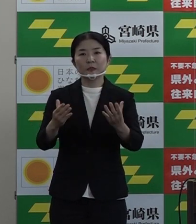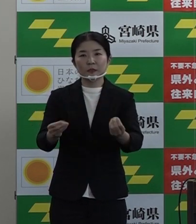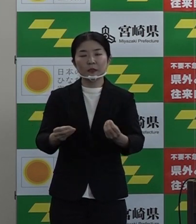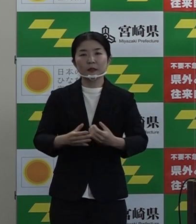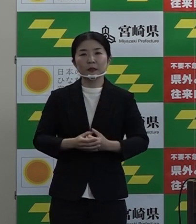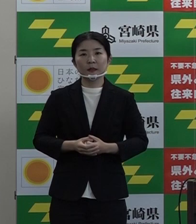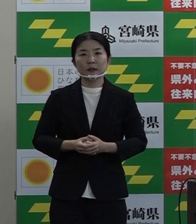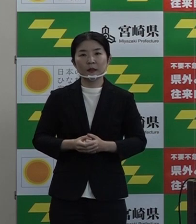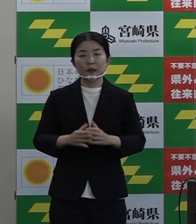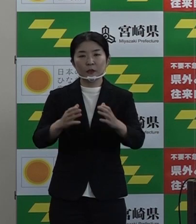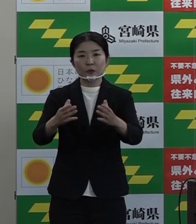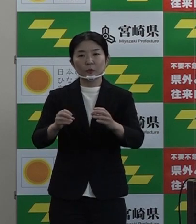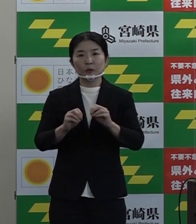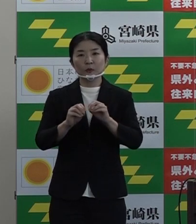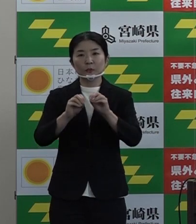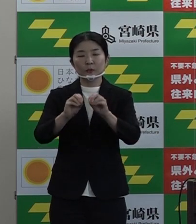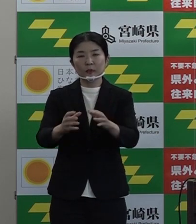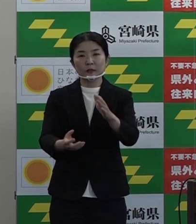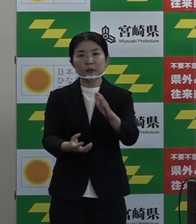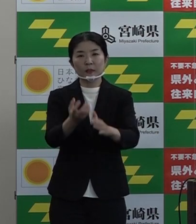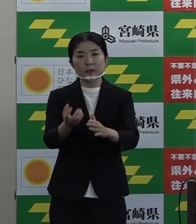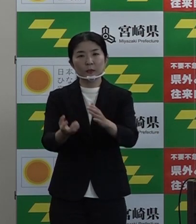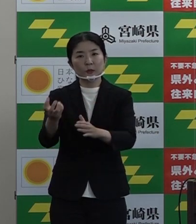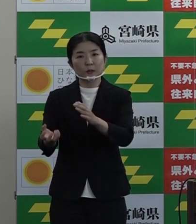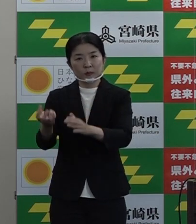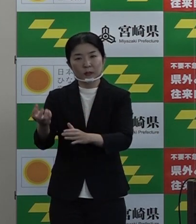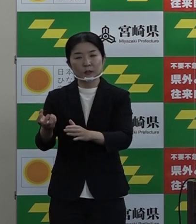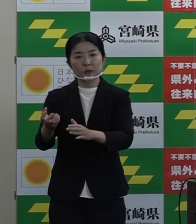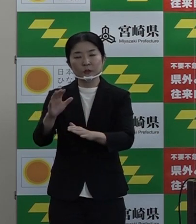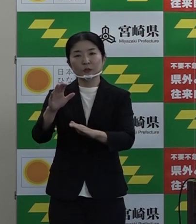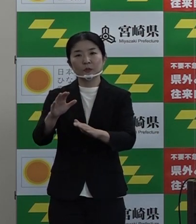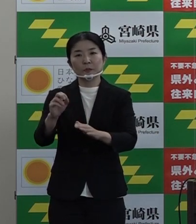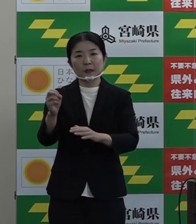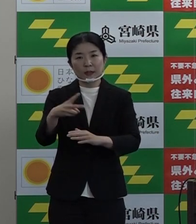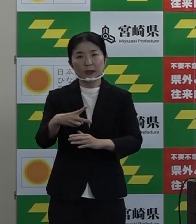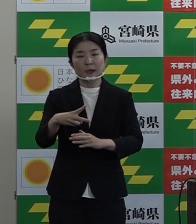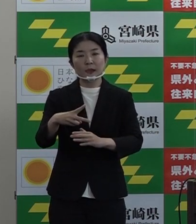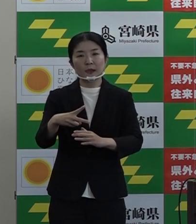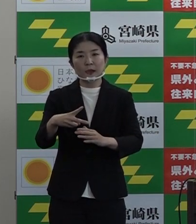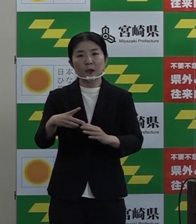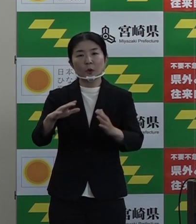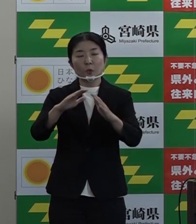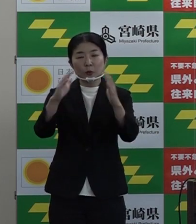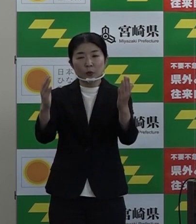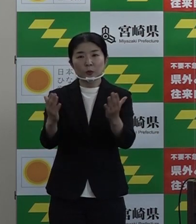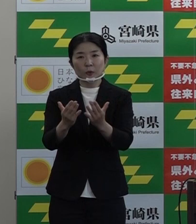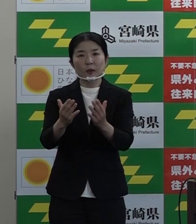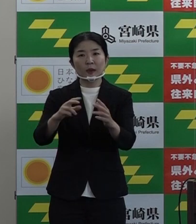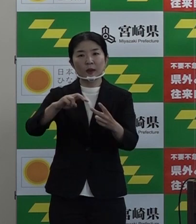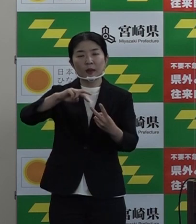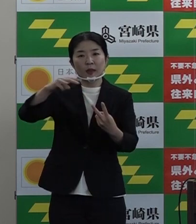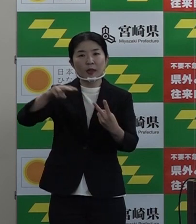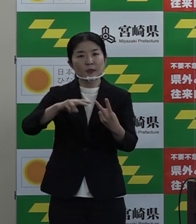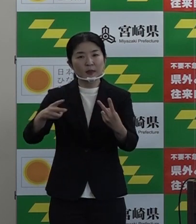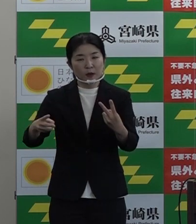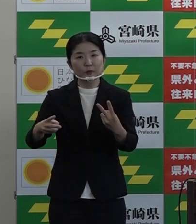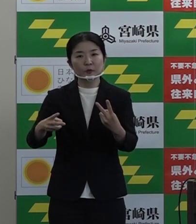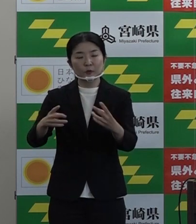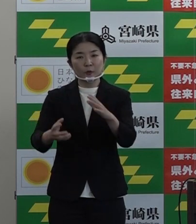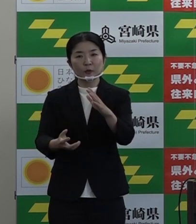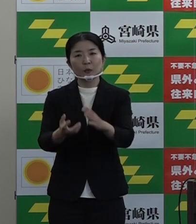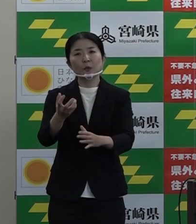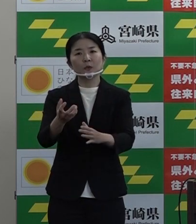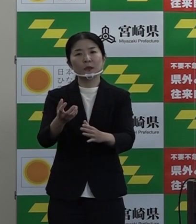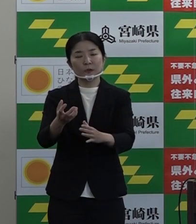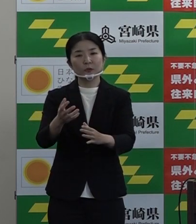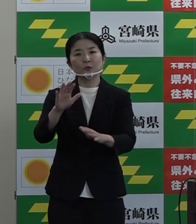が、クラスターが立て続けに確認をされる、しかもほぼ今変異株に置き換わっているという状況の中で